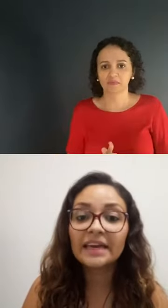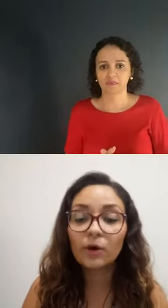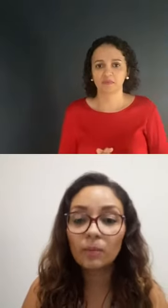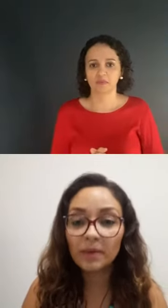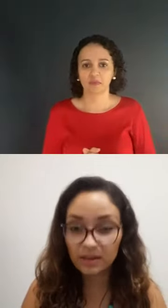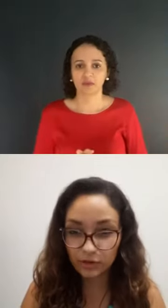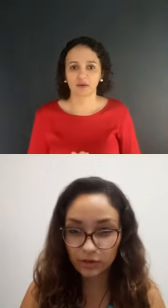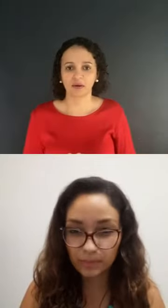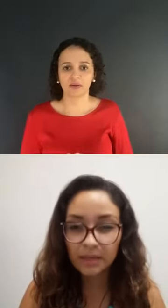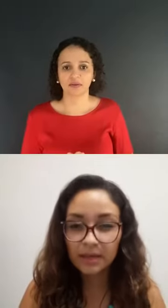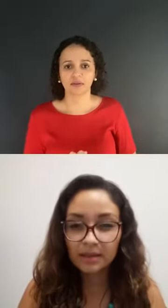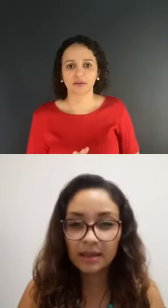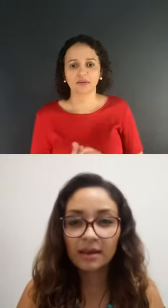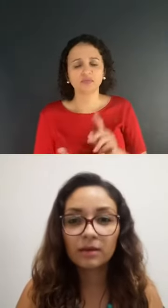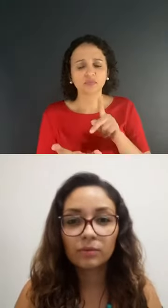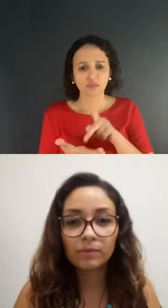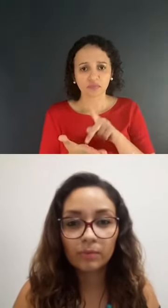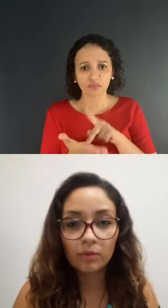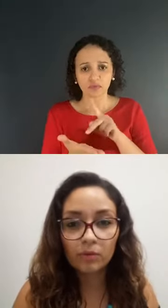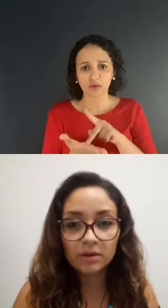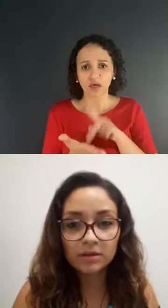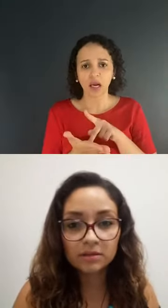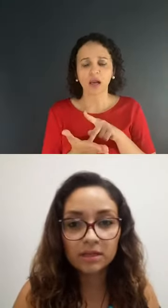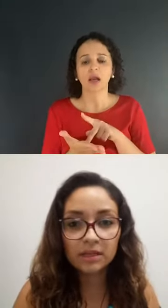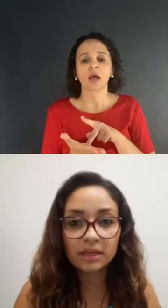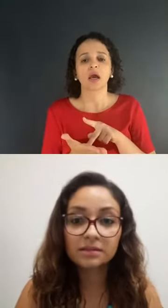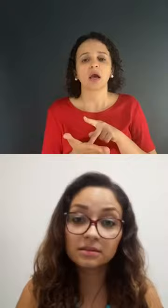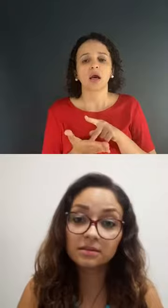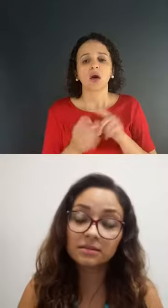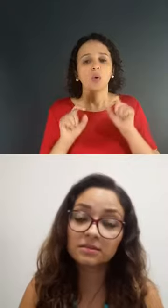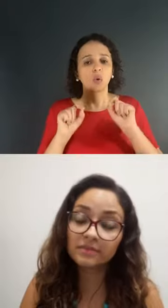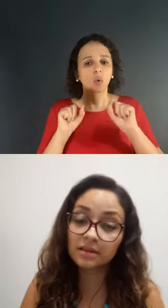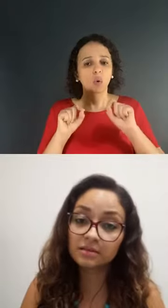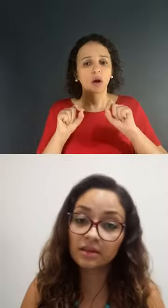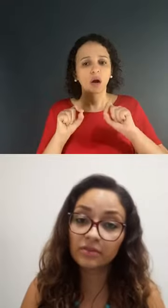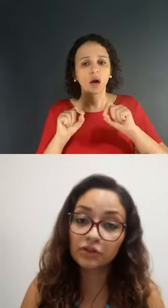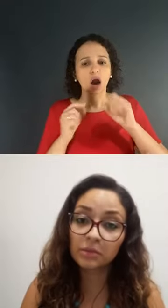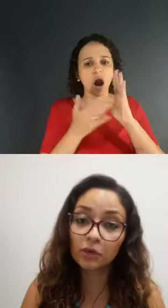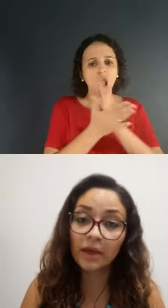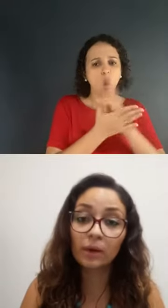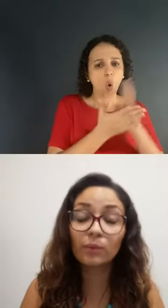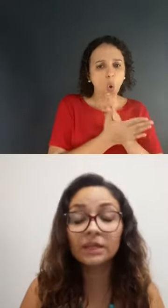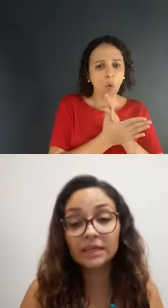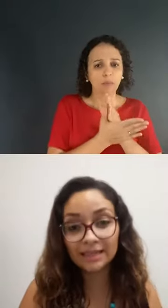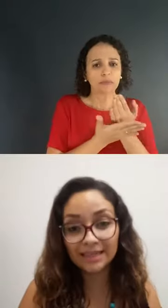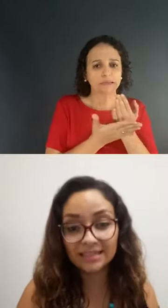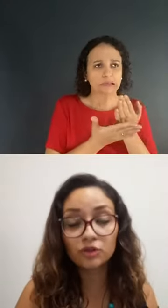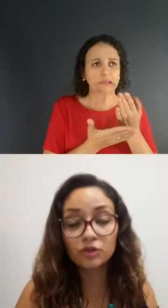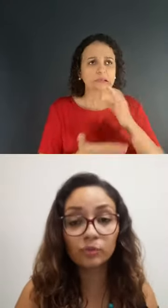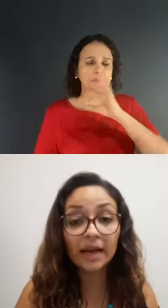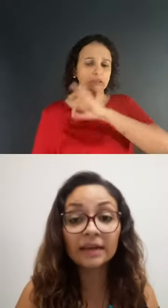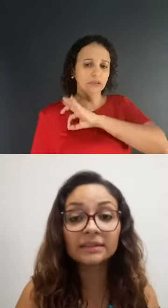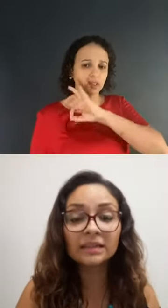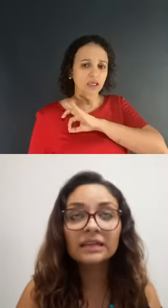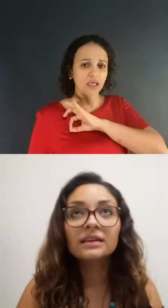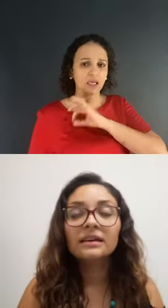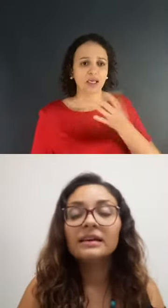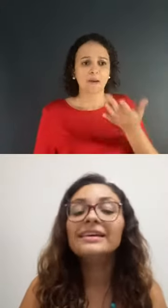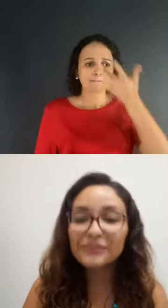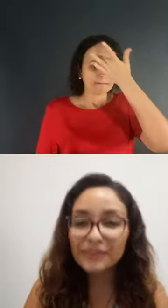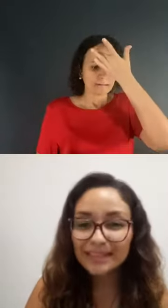Tá, realmente, né? Algumas delegacias, às vezes, a vítima não é acolhida e sim